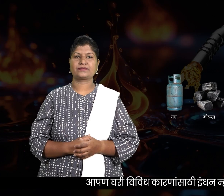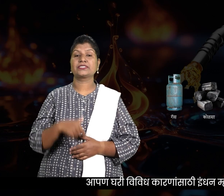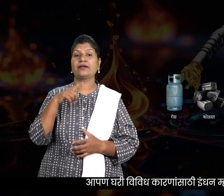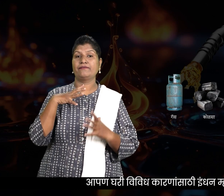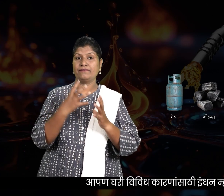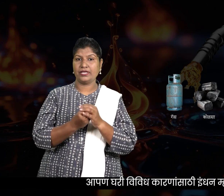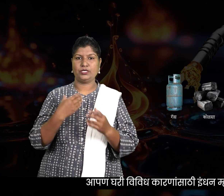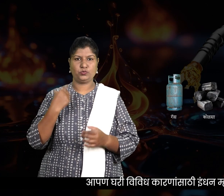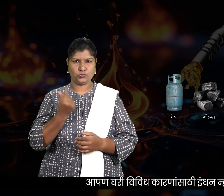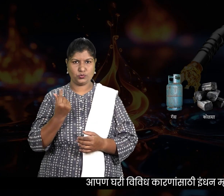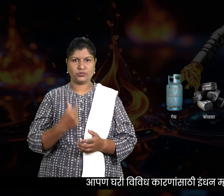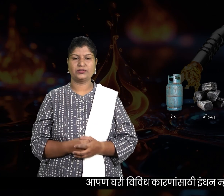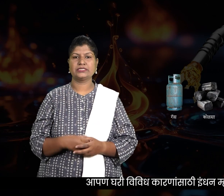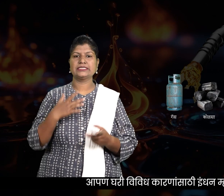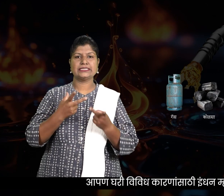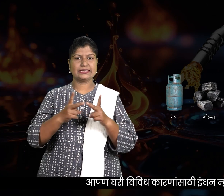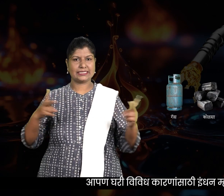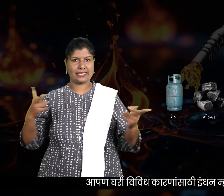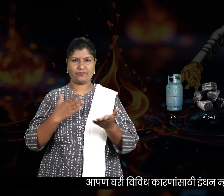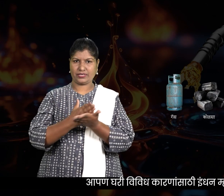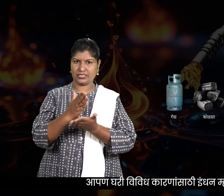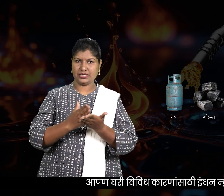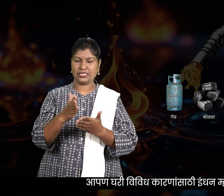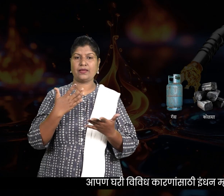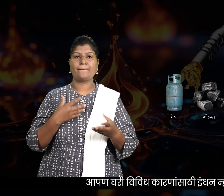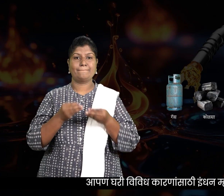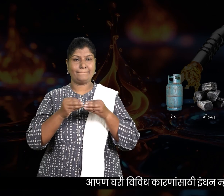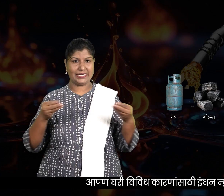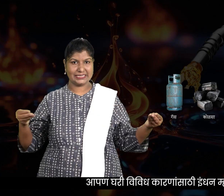आपण घरी विविध कारणांसाठी इंधन म्हणून